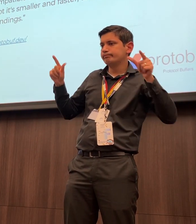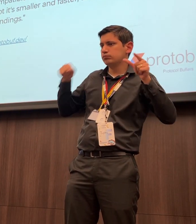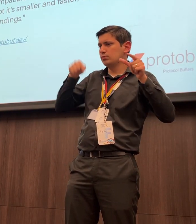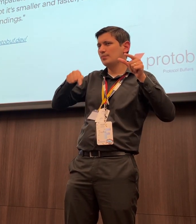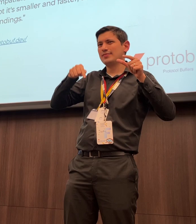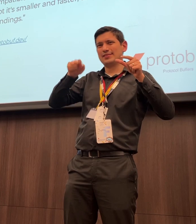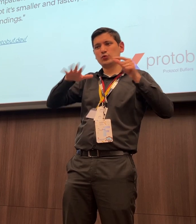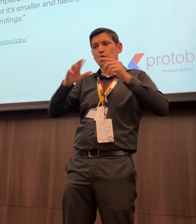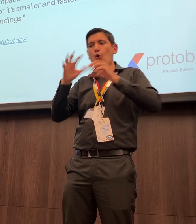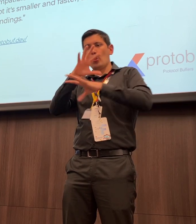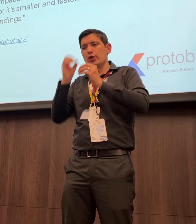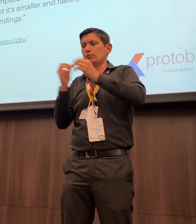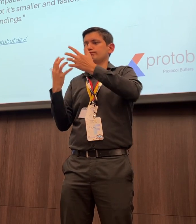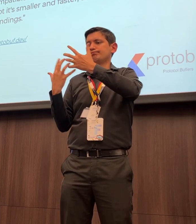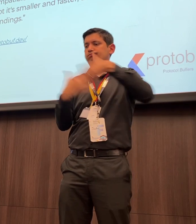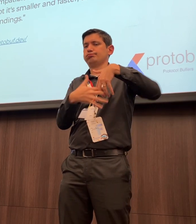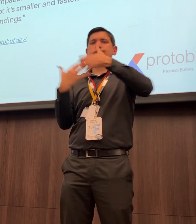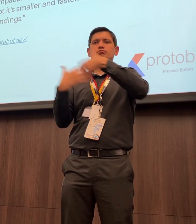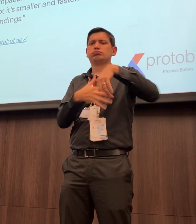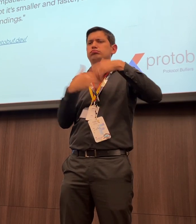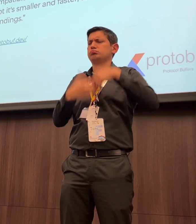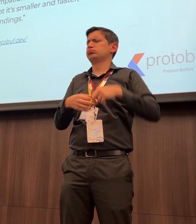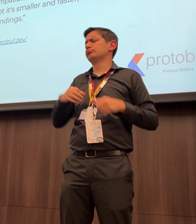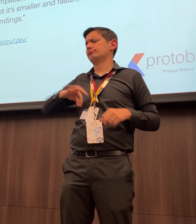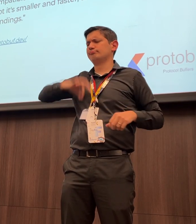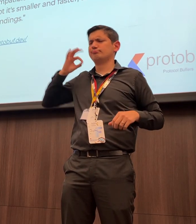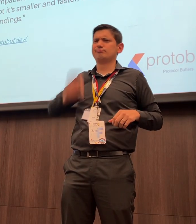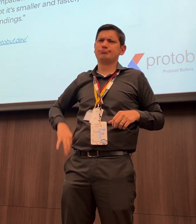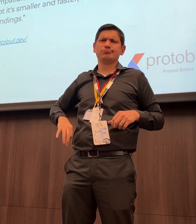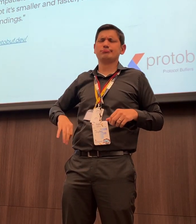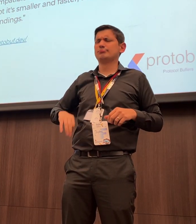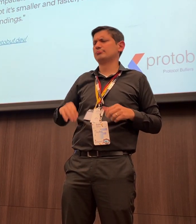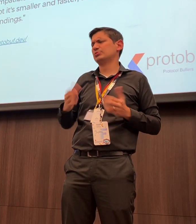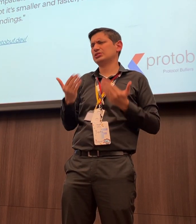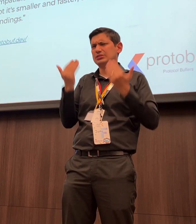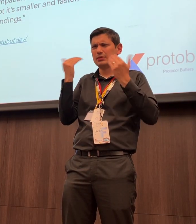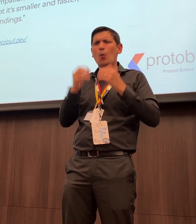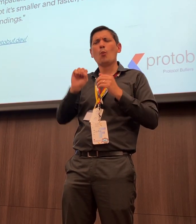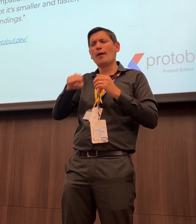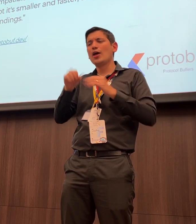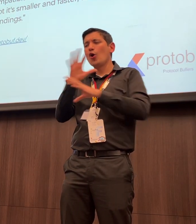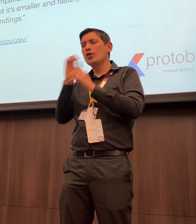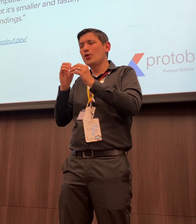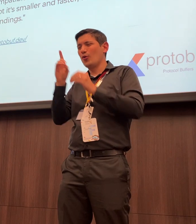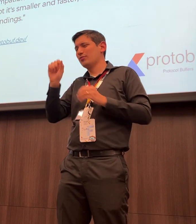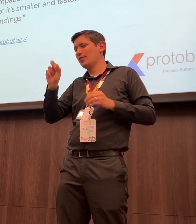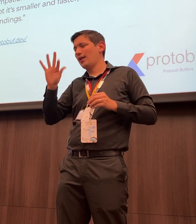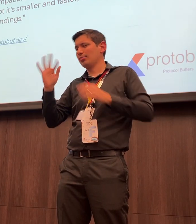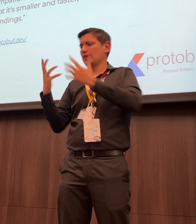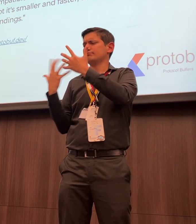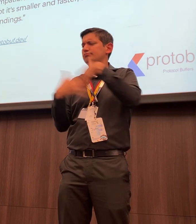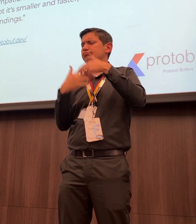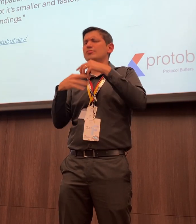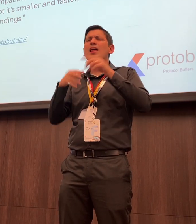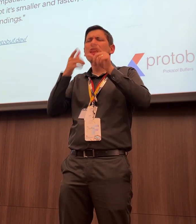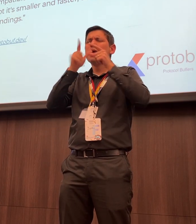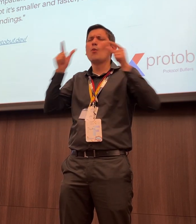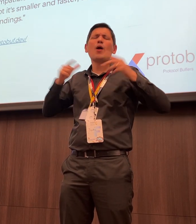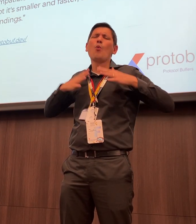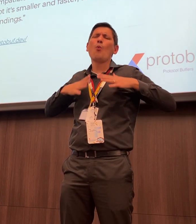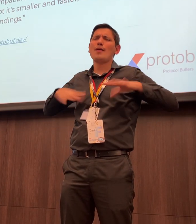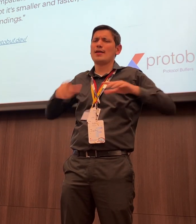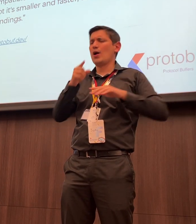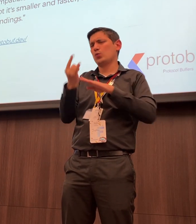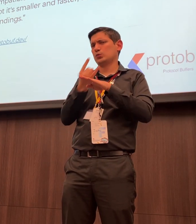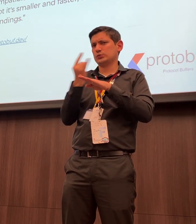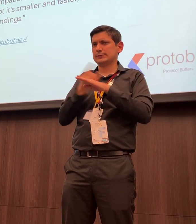a través de la generación de código vamos a poder facilitarnos en ese sentido y generar código en Dart o en cualquier lenguaje que estemos